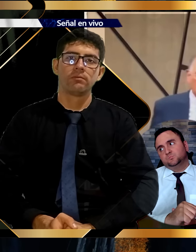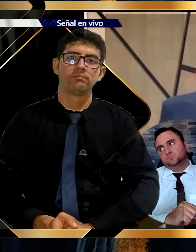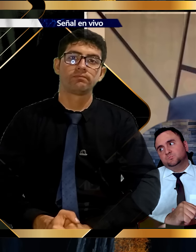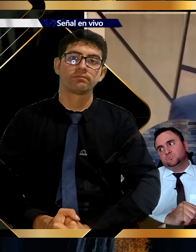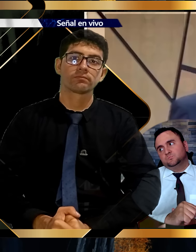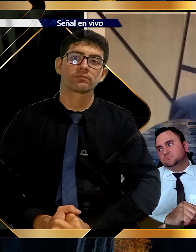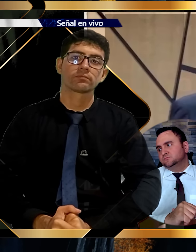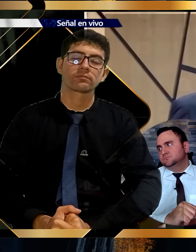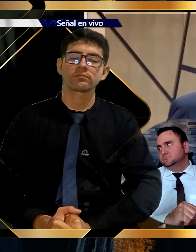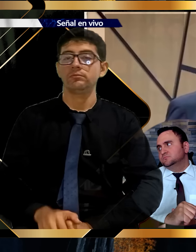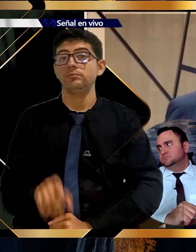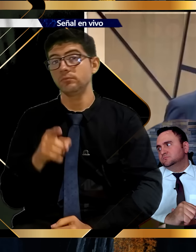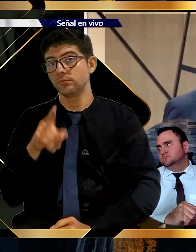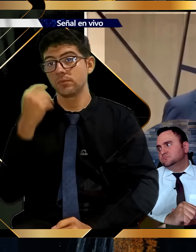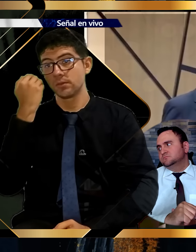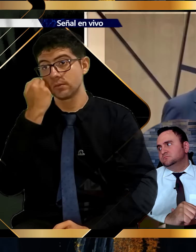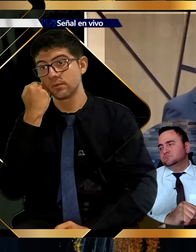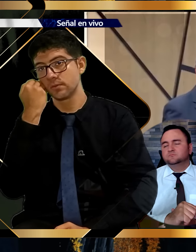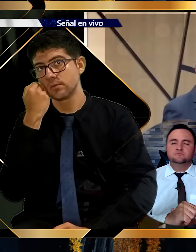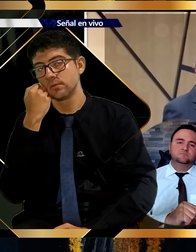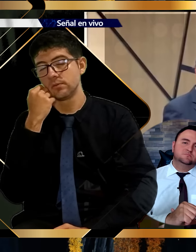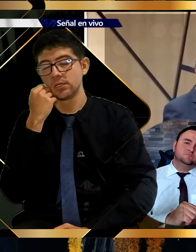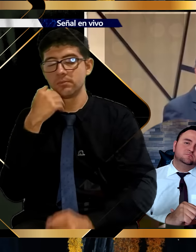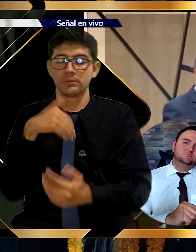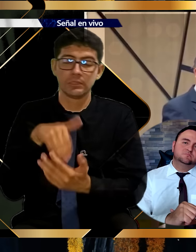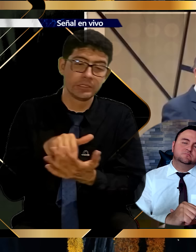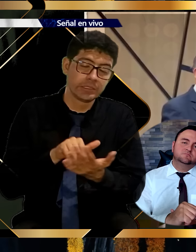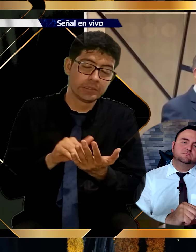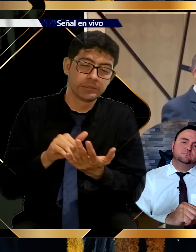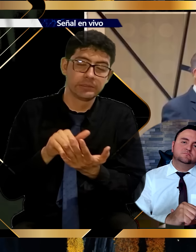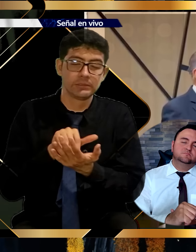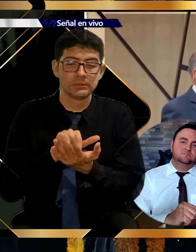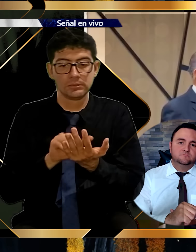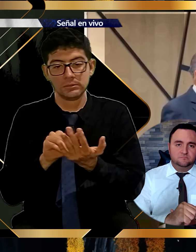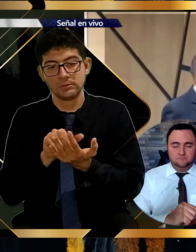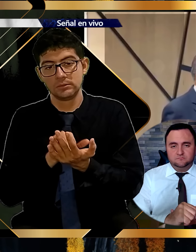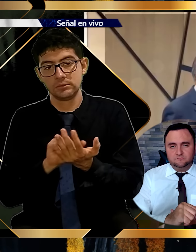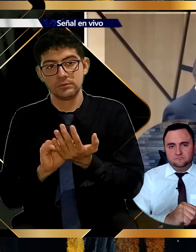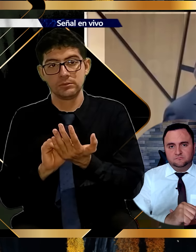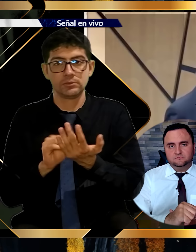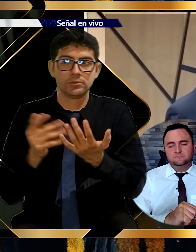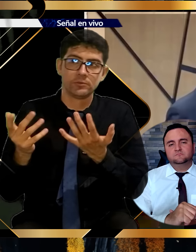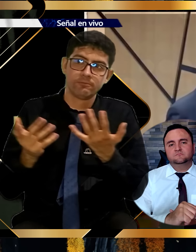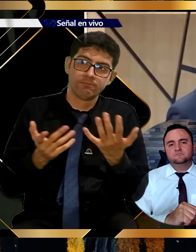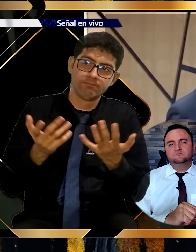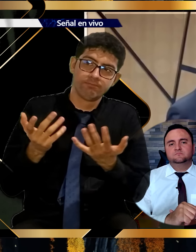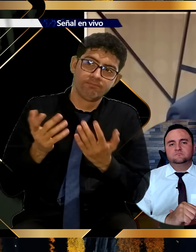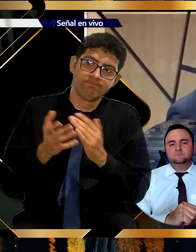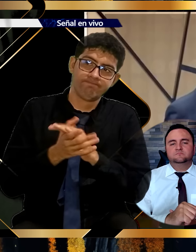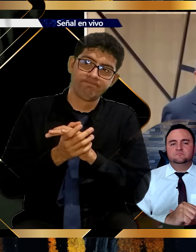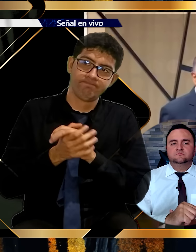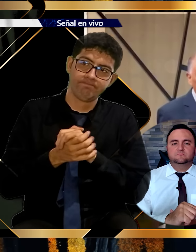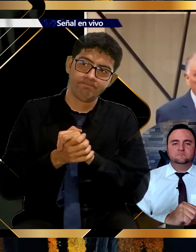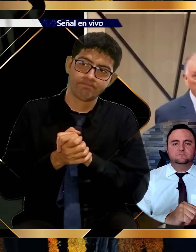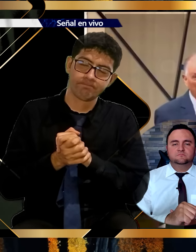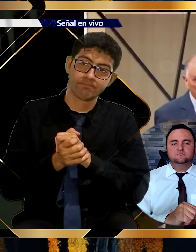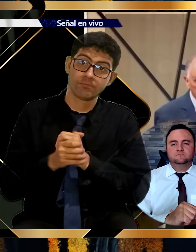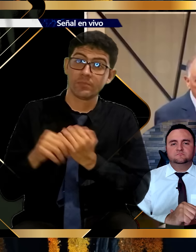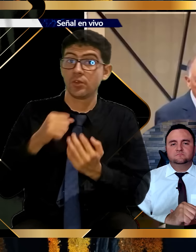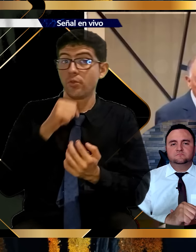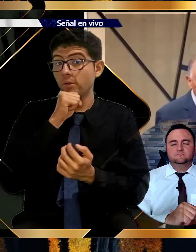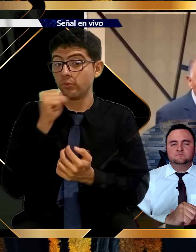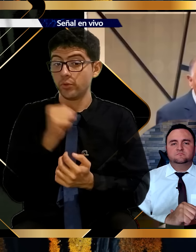enseguida que tú te enfermas, dice, me están tocando a la puerta. y yo a mi edad